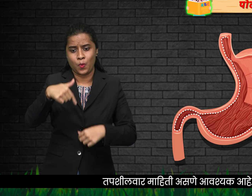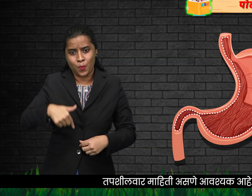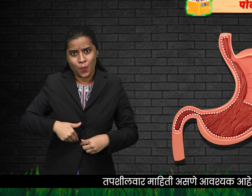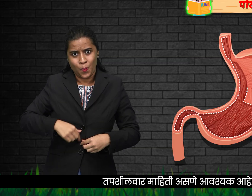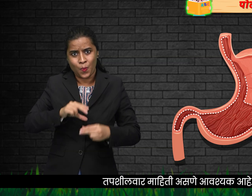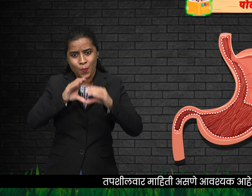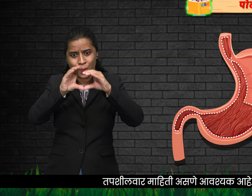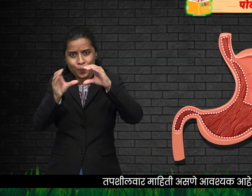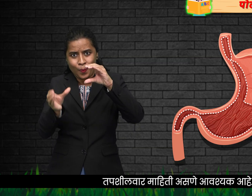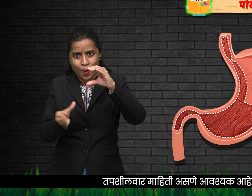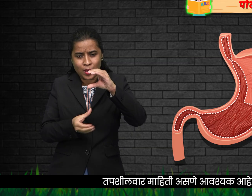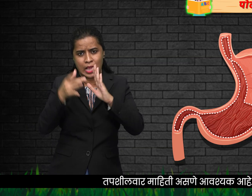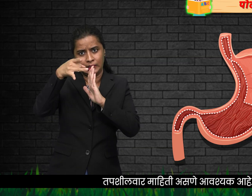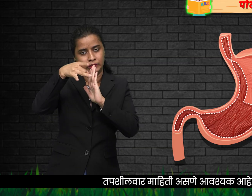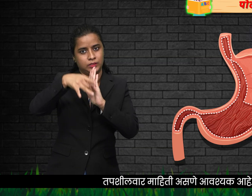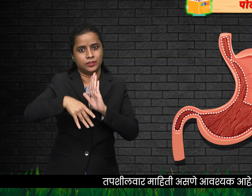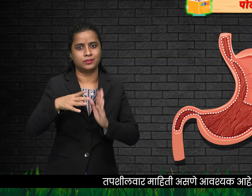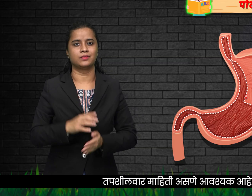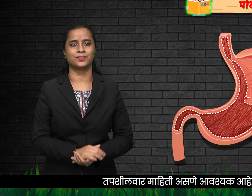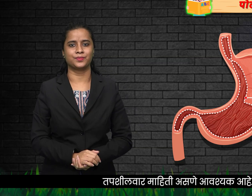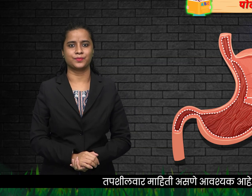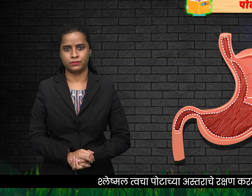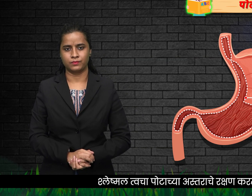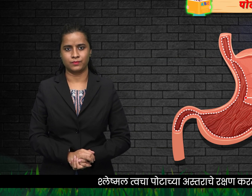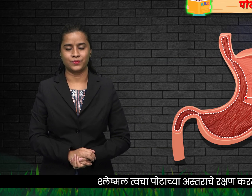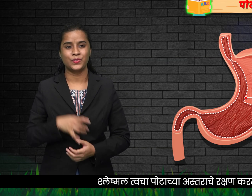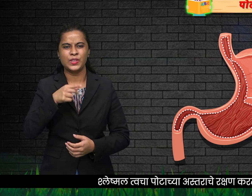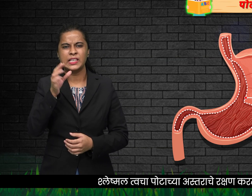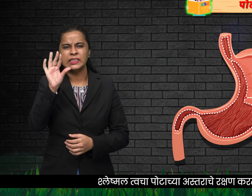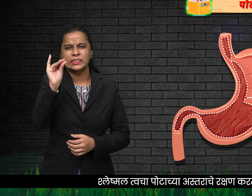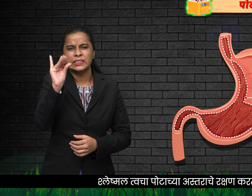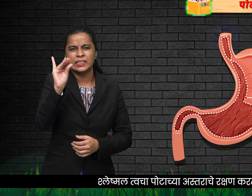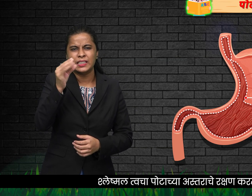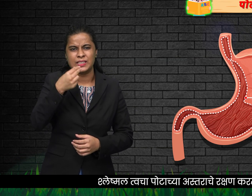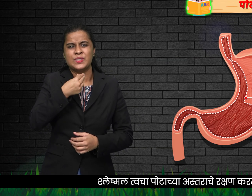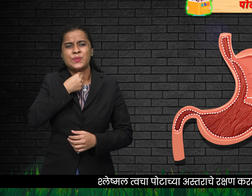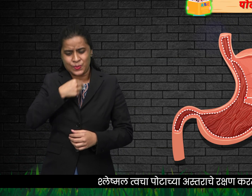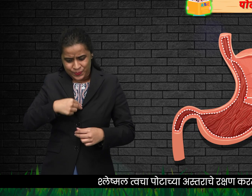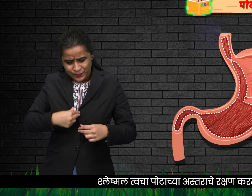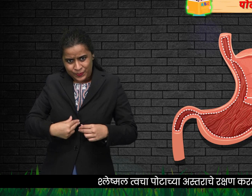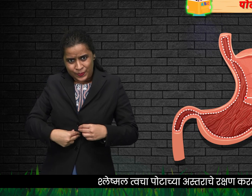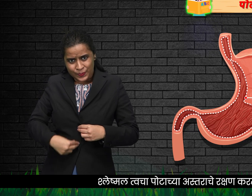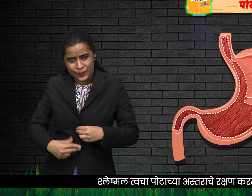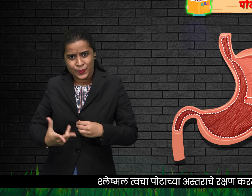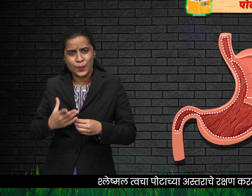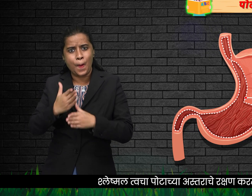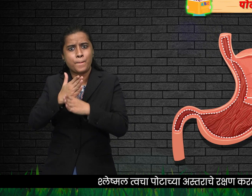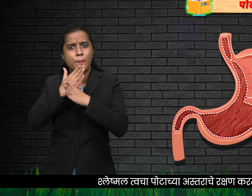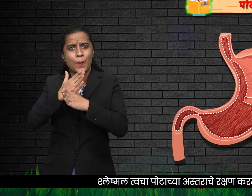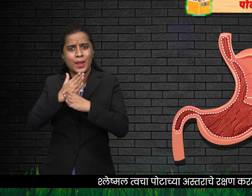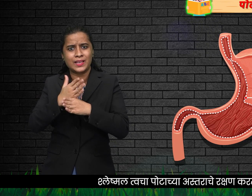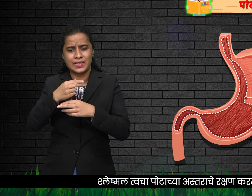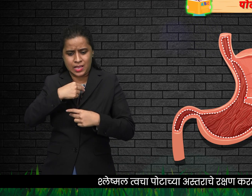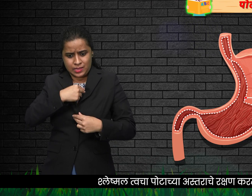माहिती असणे आवश्यक आहे. श्लेष्मल त्वचा पोटाच्या